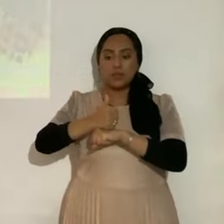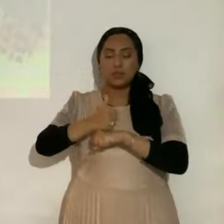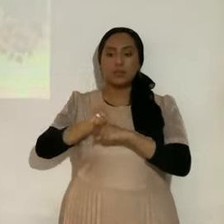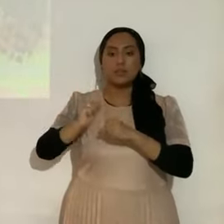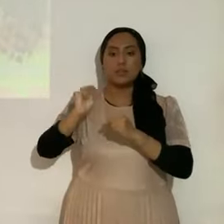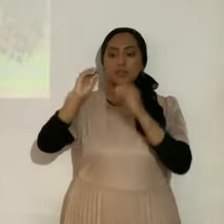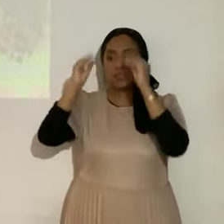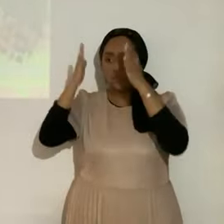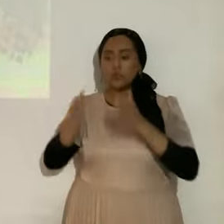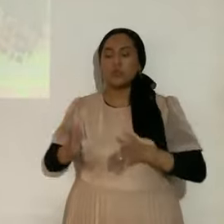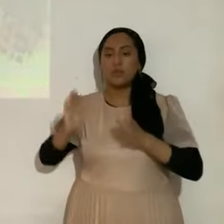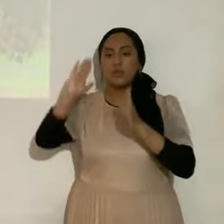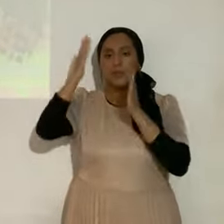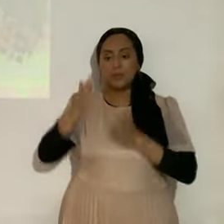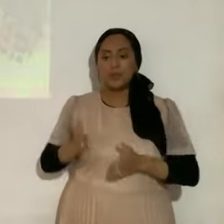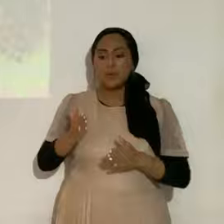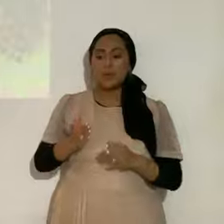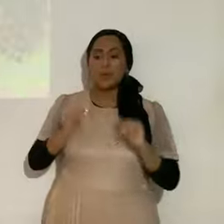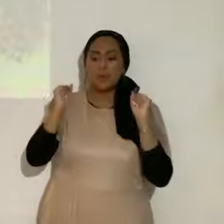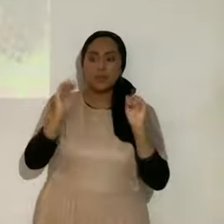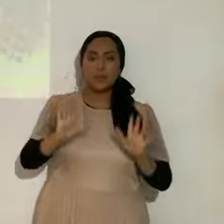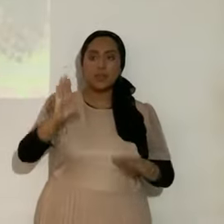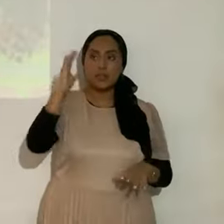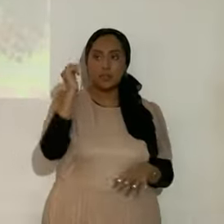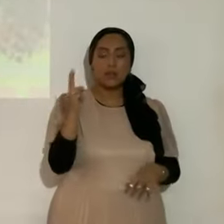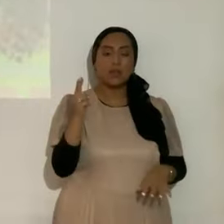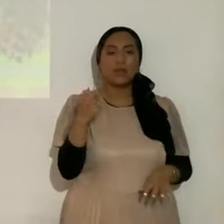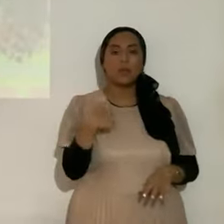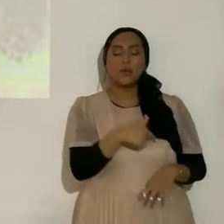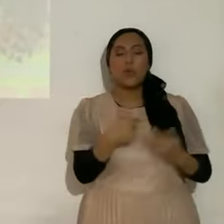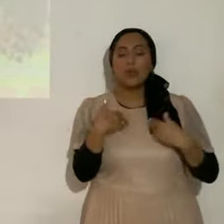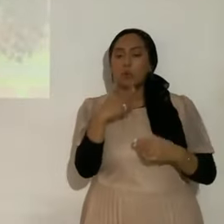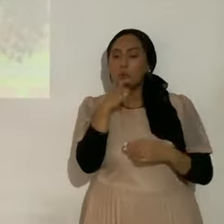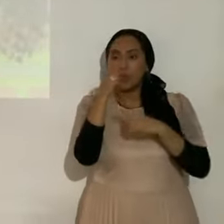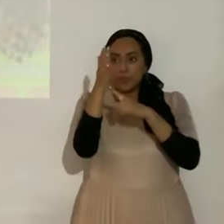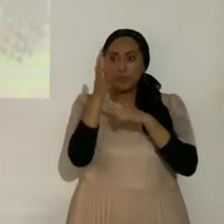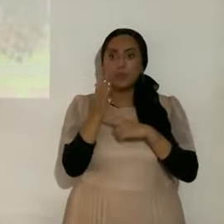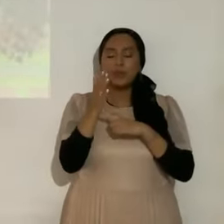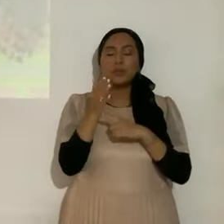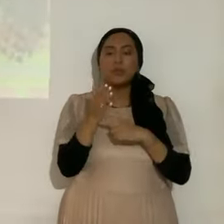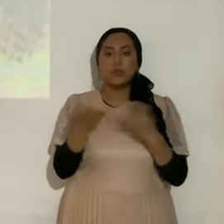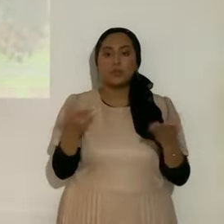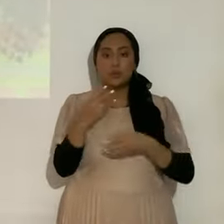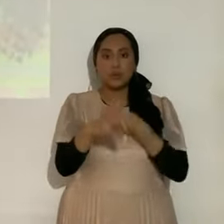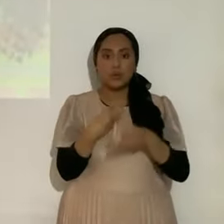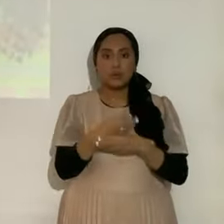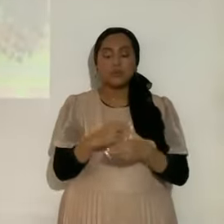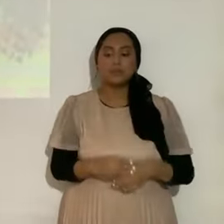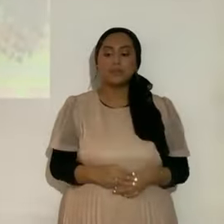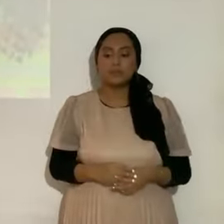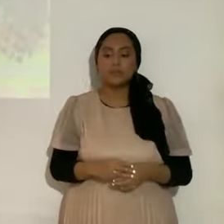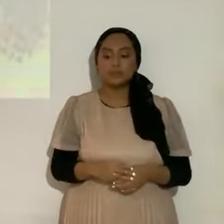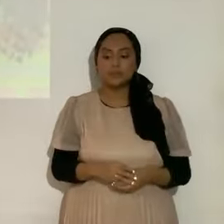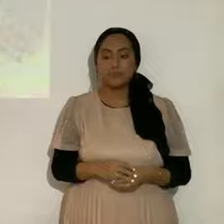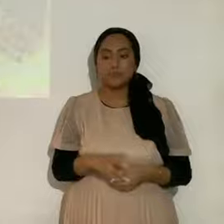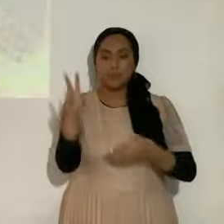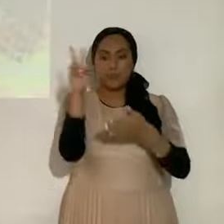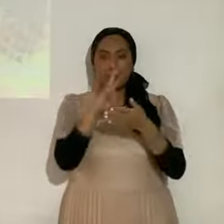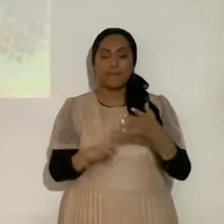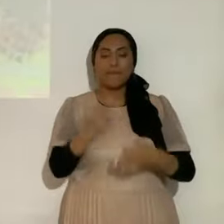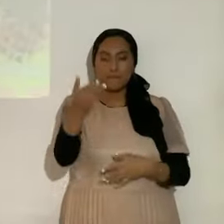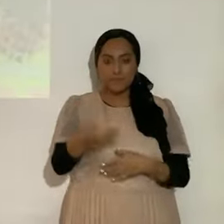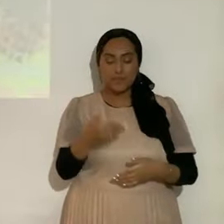apóstoles, evangelistas. Bendito Yahweh Sebaot que tenemos, quien nos guíe en este mundo que ya se está corrompiendo. Y vamos a ver, vamos a leer, los